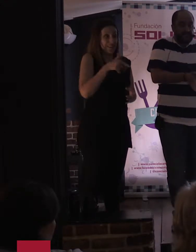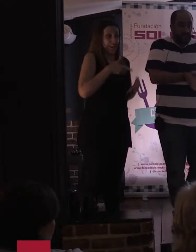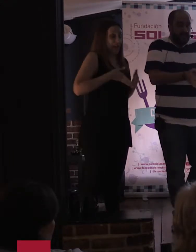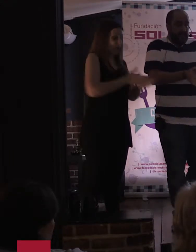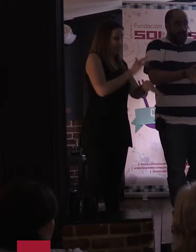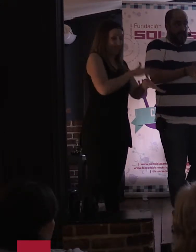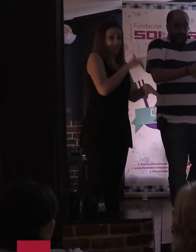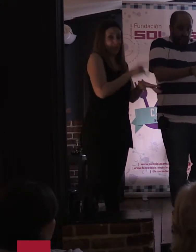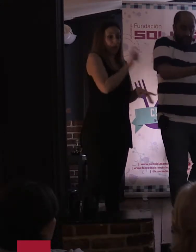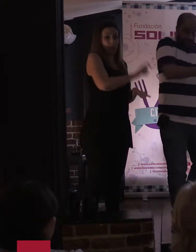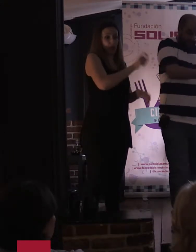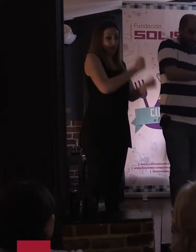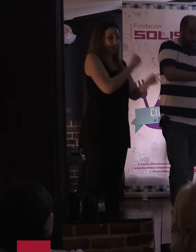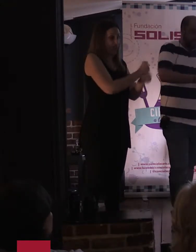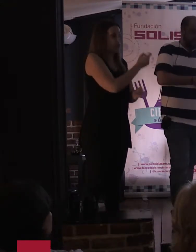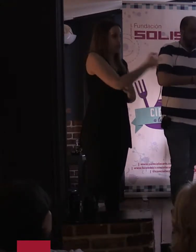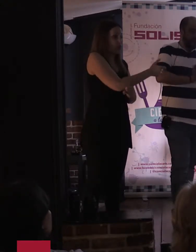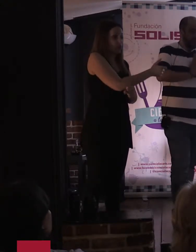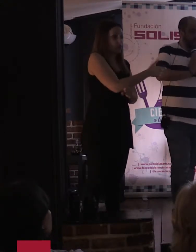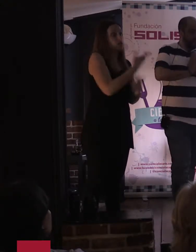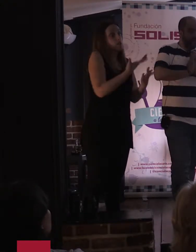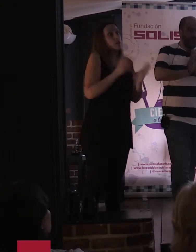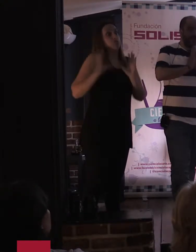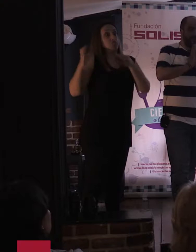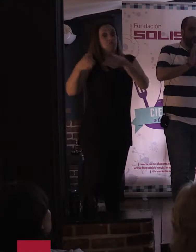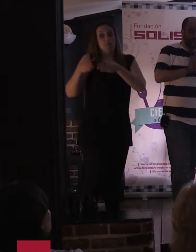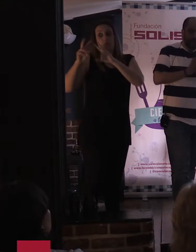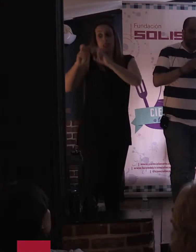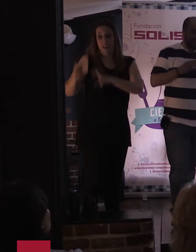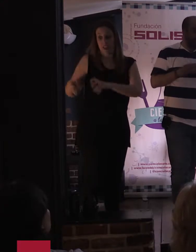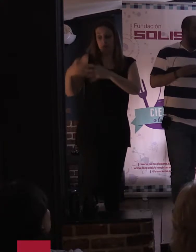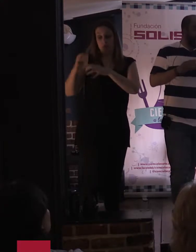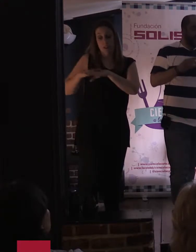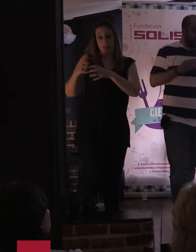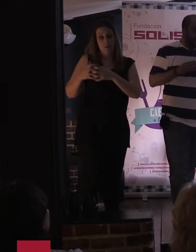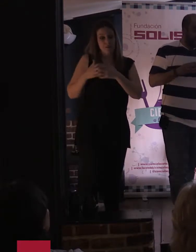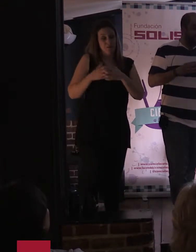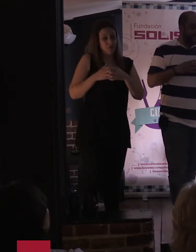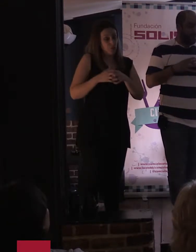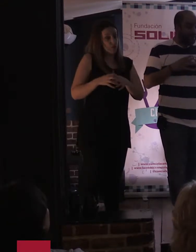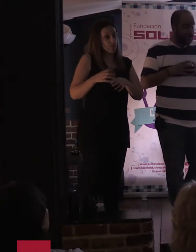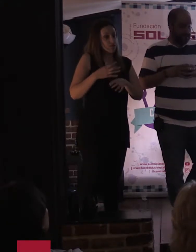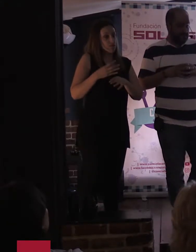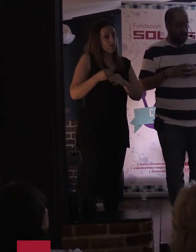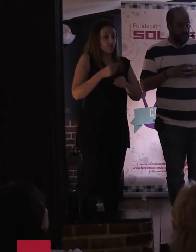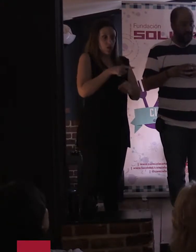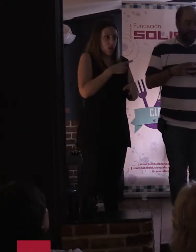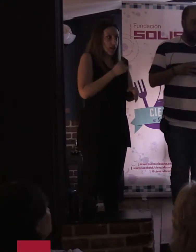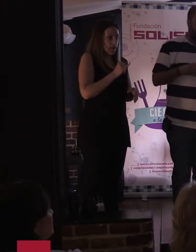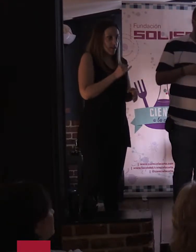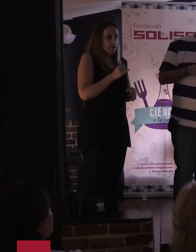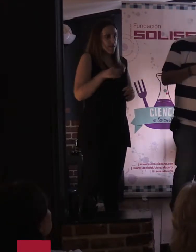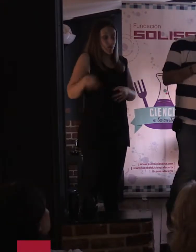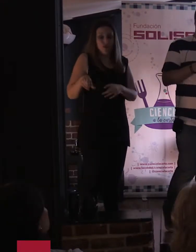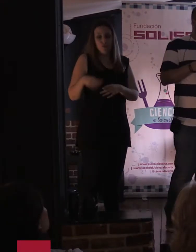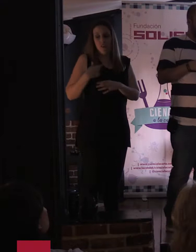la vía sensitiva. Hay bastantes grupos de investigación consiguiendo resultados absolutamente espectaculares con la vía